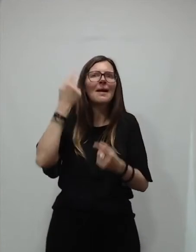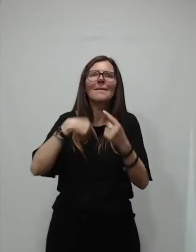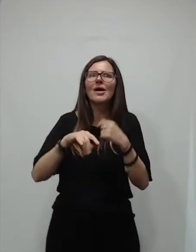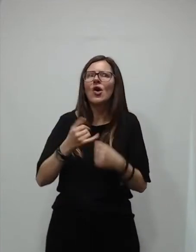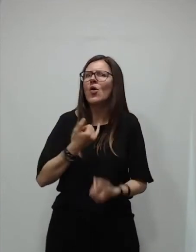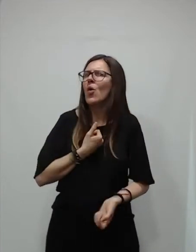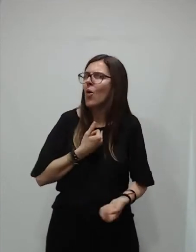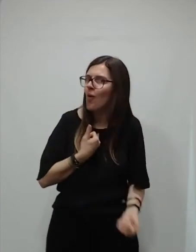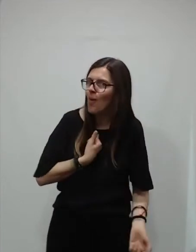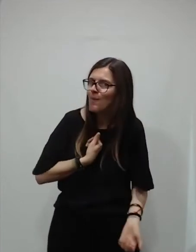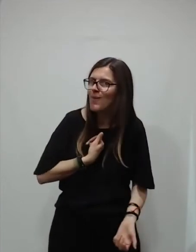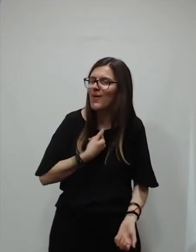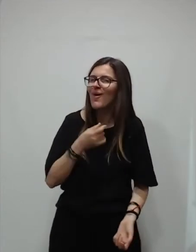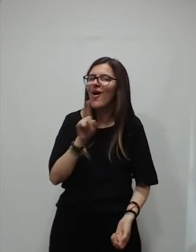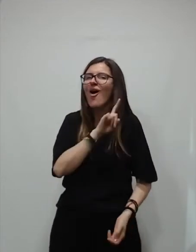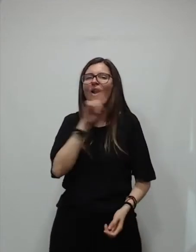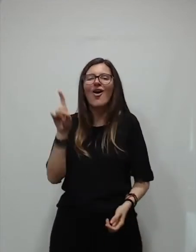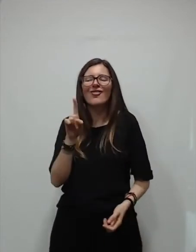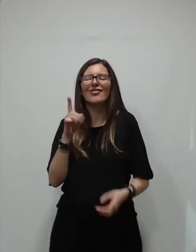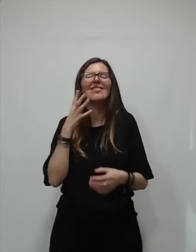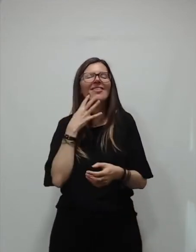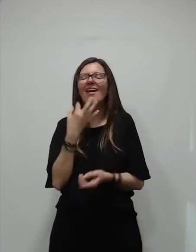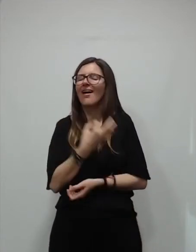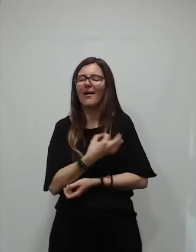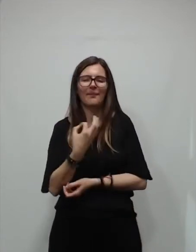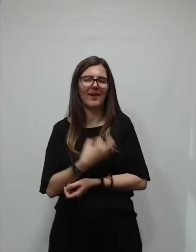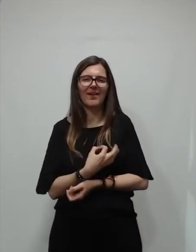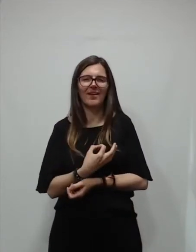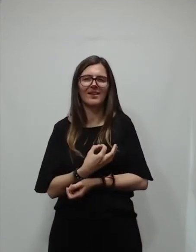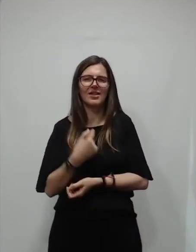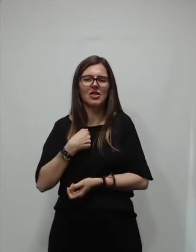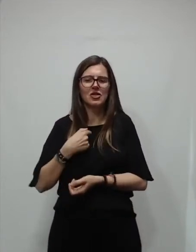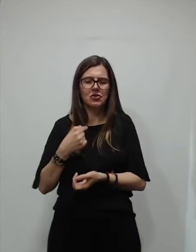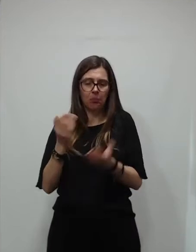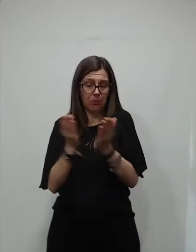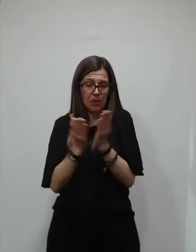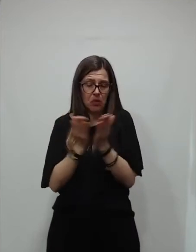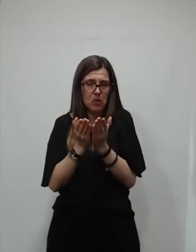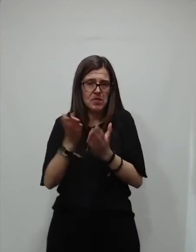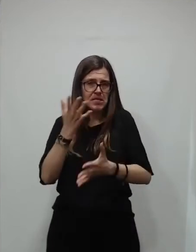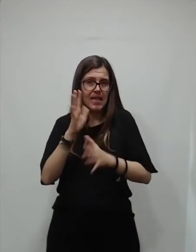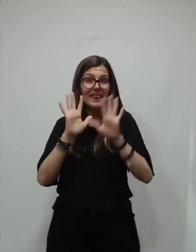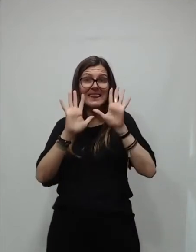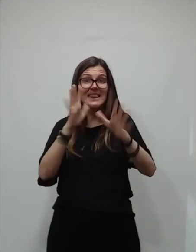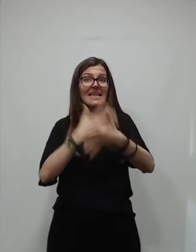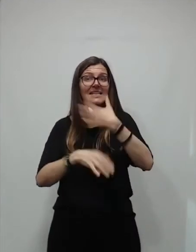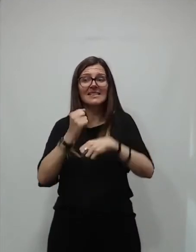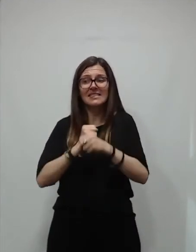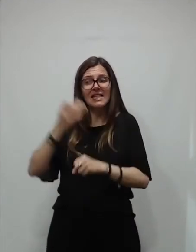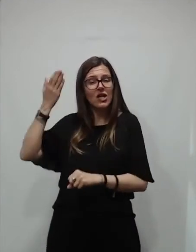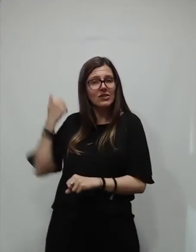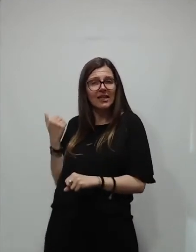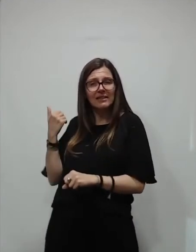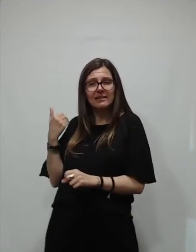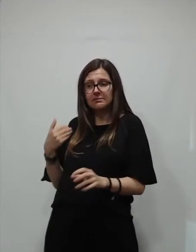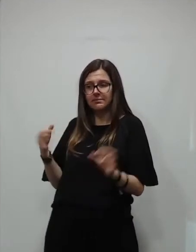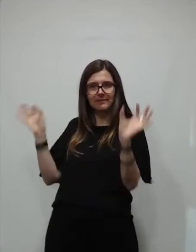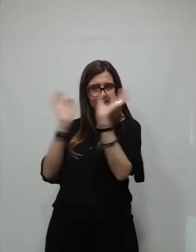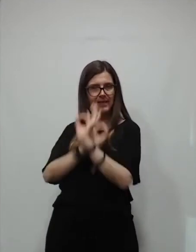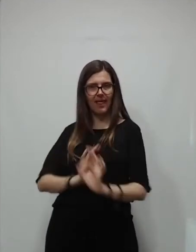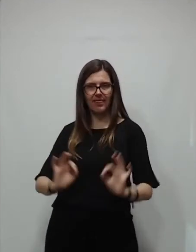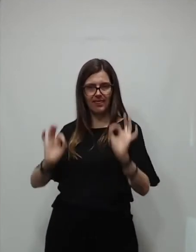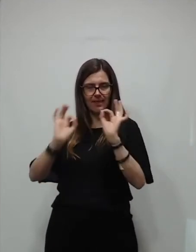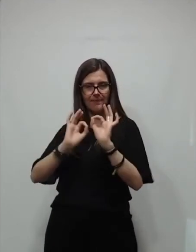sobre los derechos humanos y la salud mental, pero yo estudié hace 10 años y no estaba. O sea, quiero decir, es